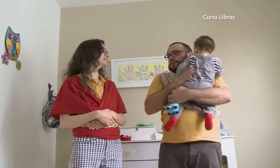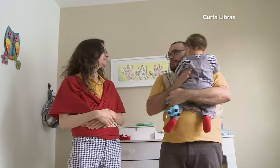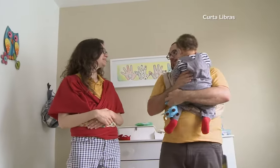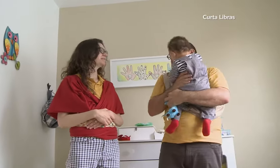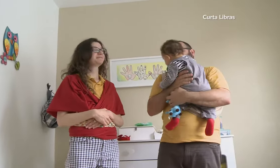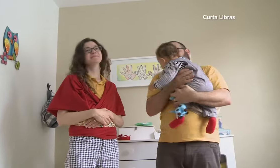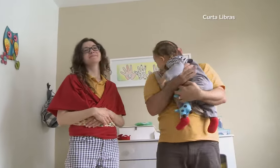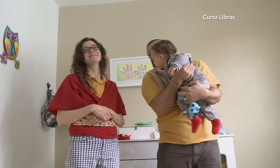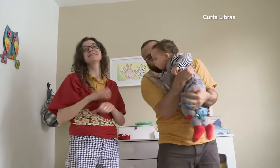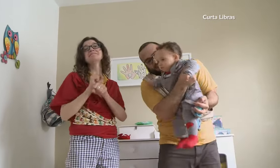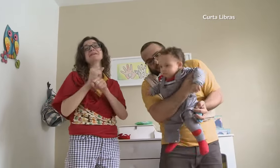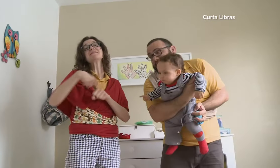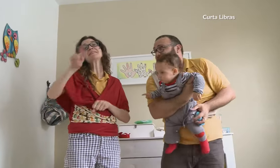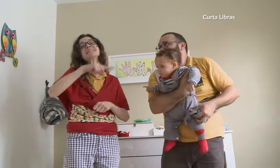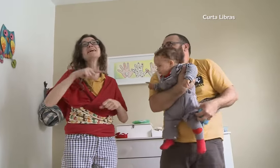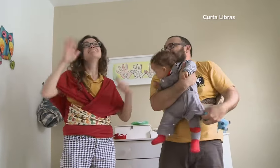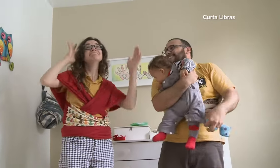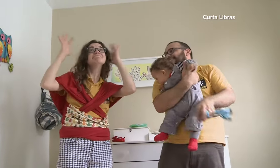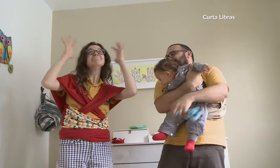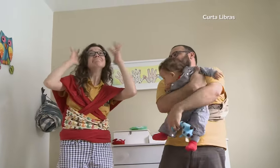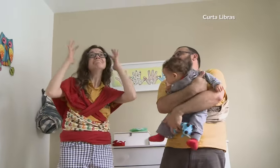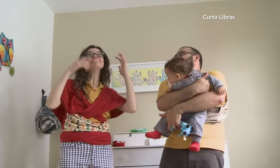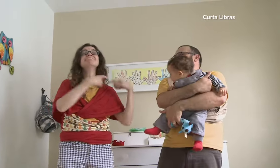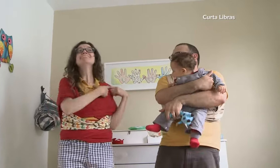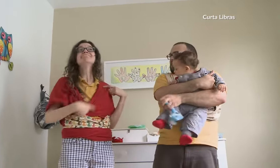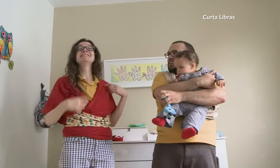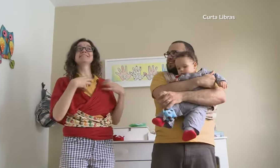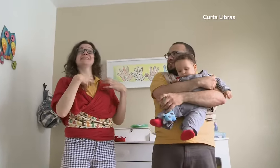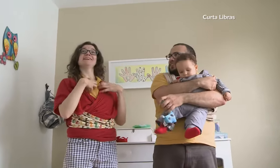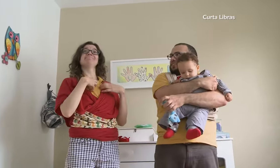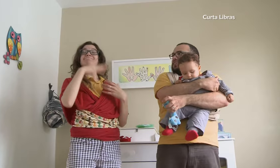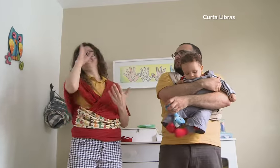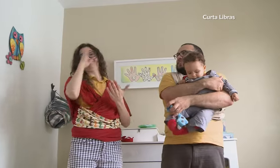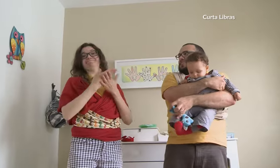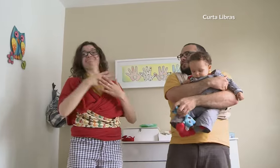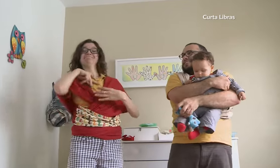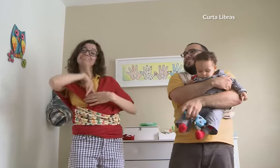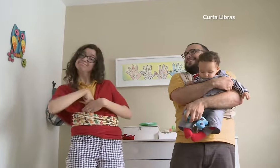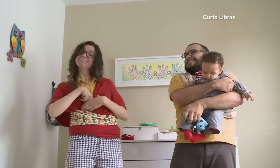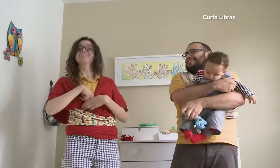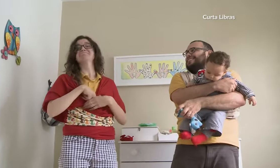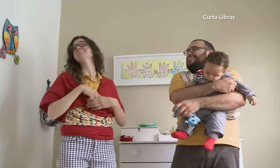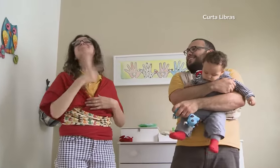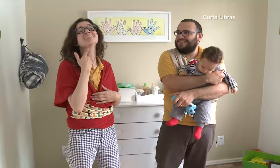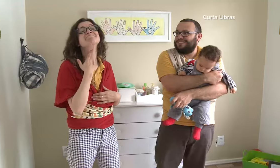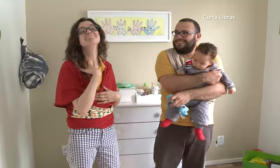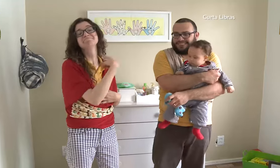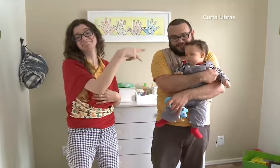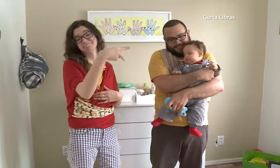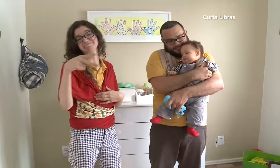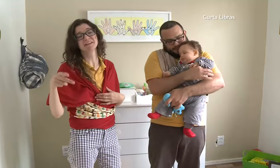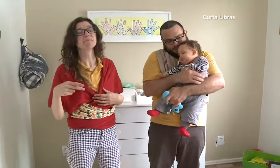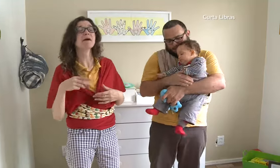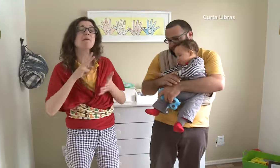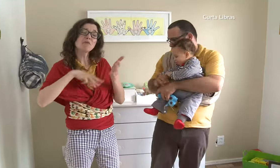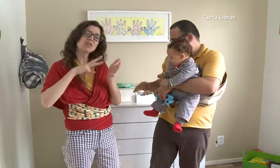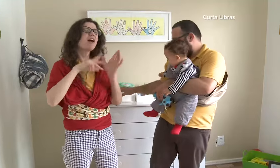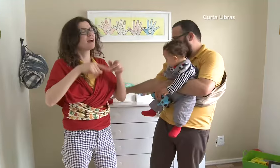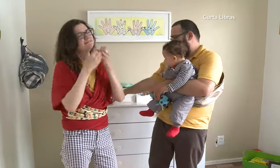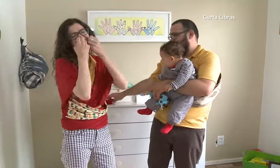Isso, a partir dos 2 anos coloca o bebê atrás. Bom, espero que vocês possam pensar na possibilidade e acreditar no sucesso desse